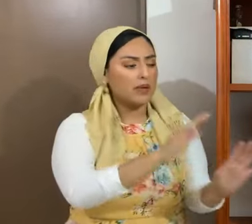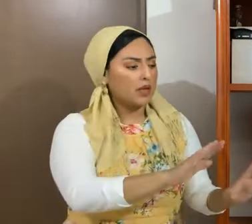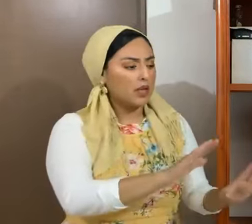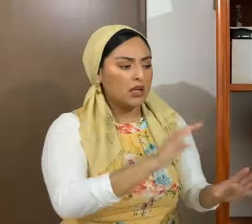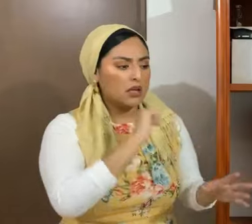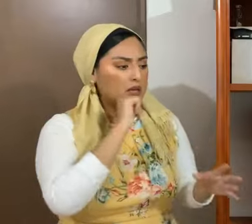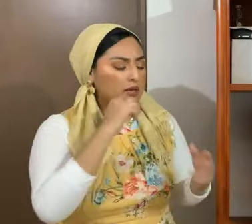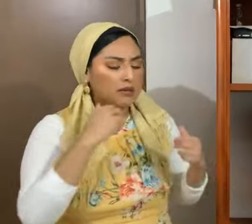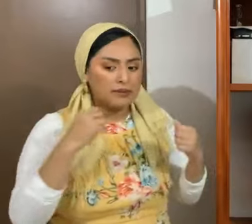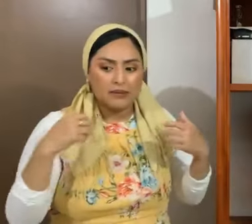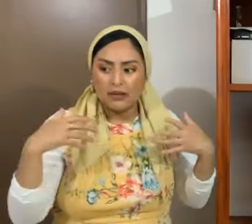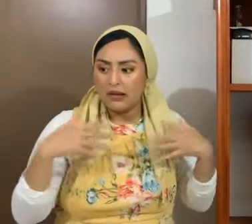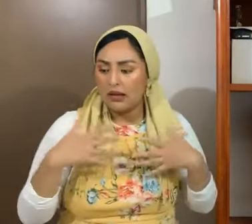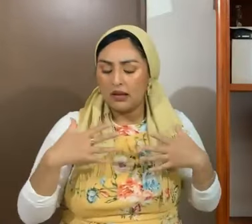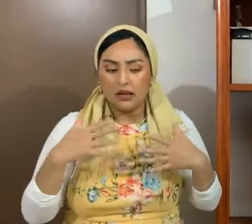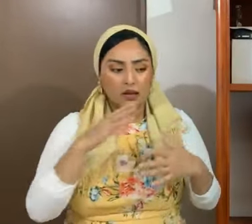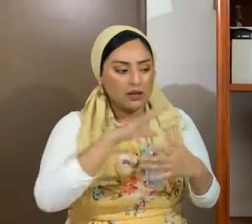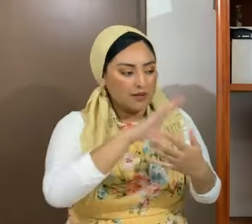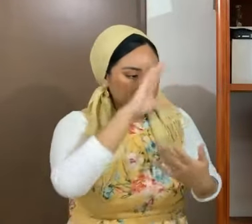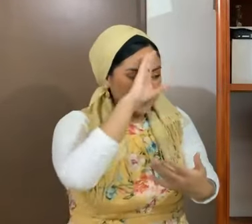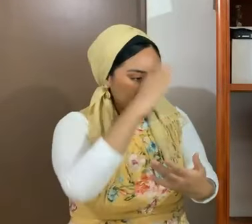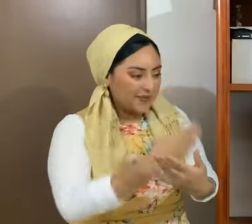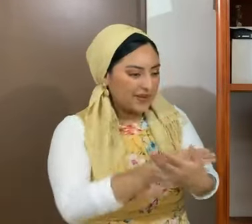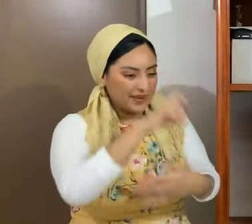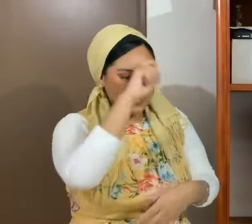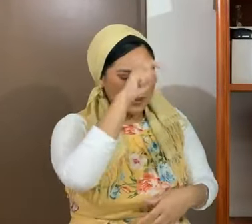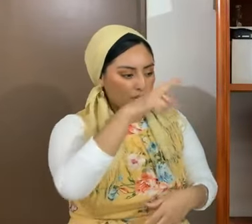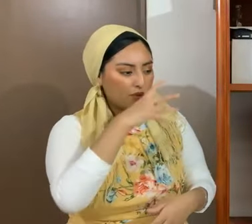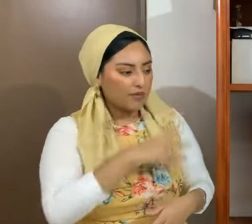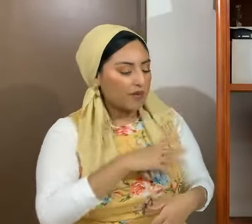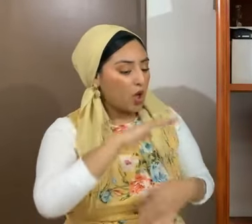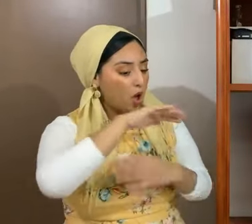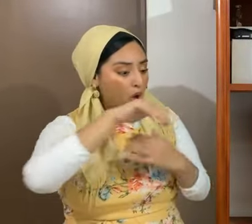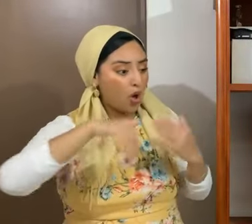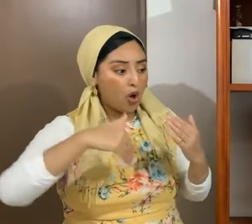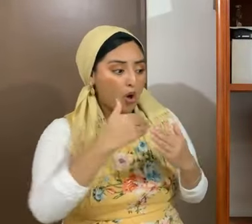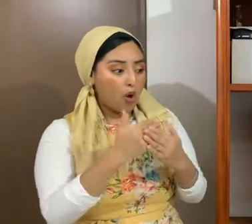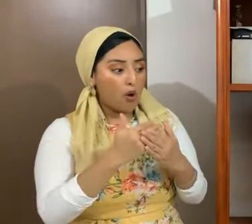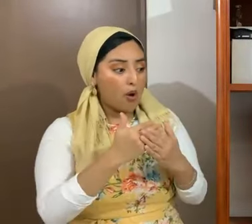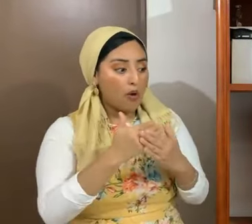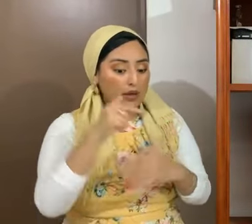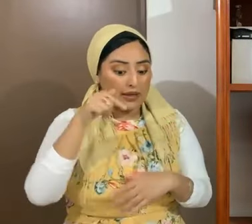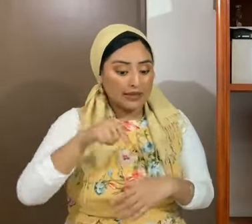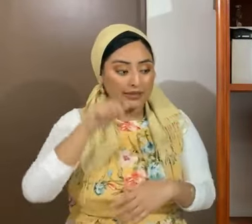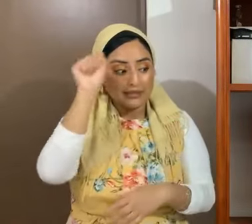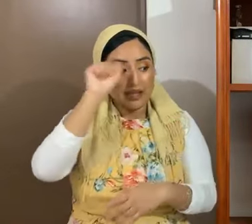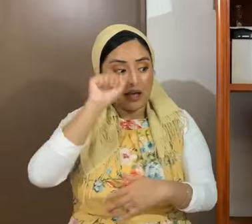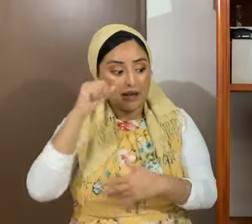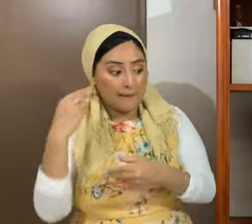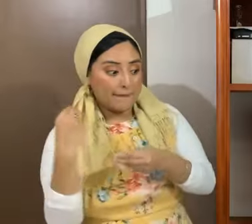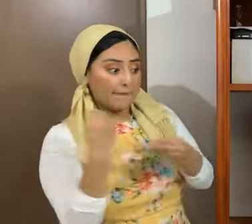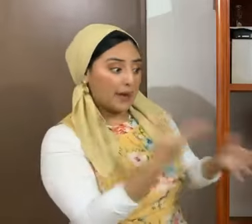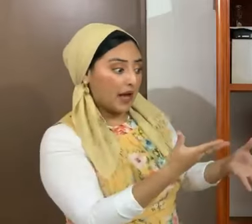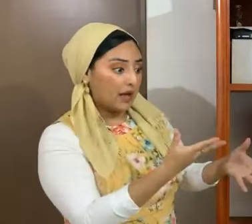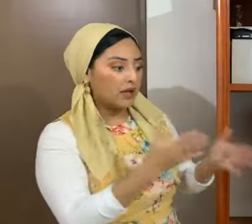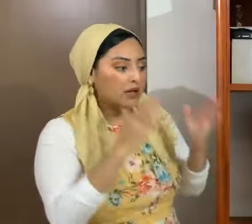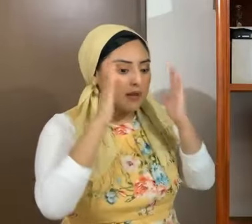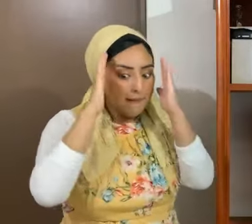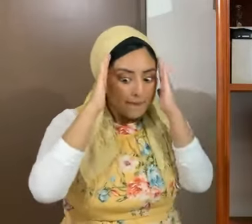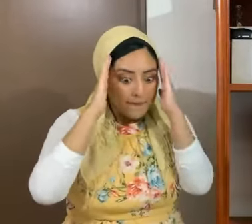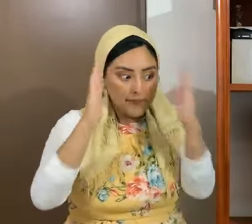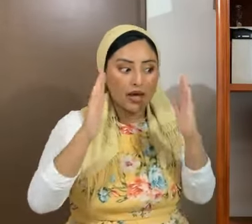parezca grave a causa del muchacho y de tu sierva. En todo lo que te dijere Sara, oye su voz. Qué tremendo,